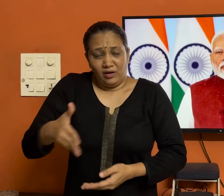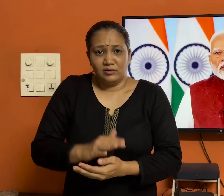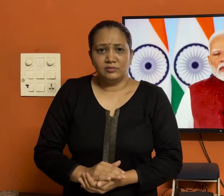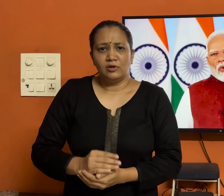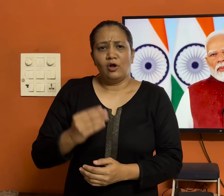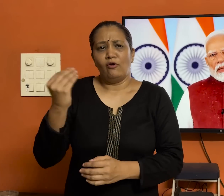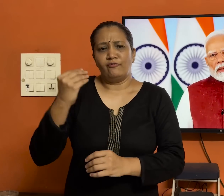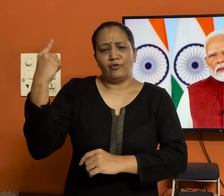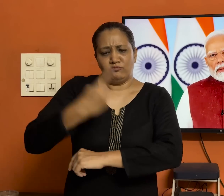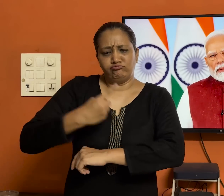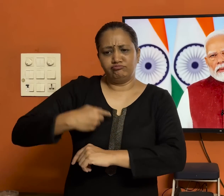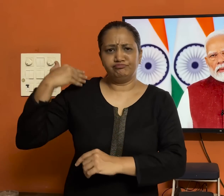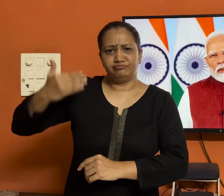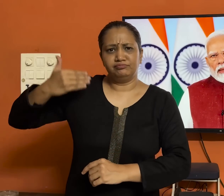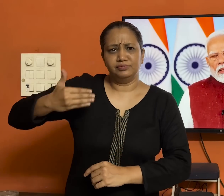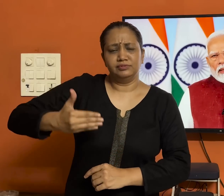बीते दिनों में